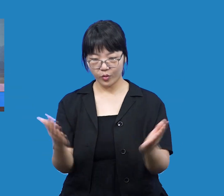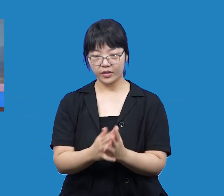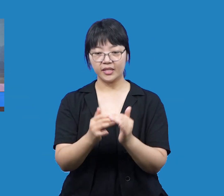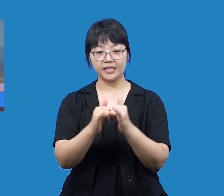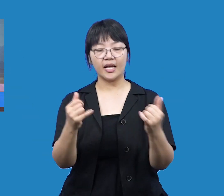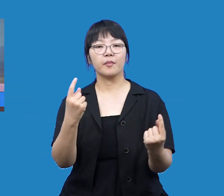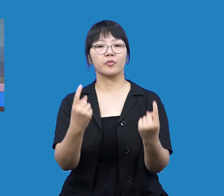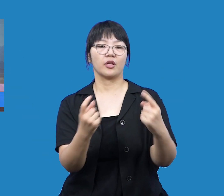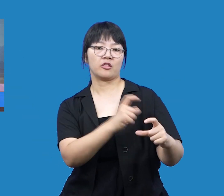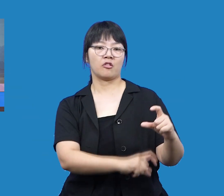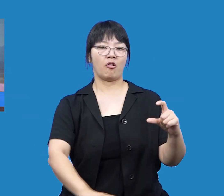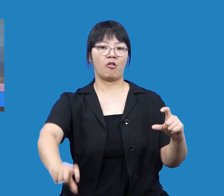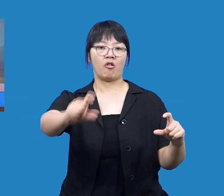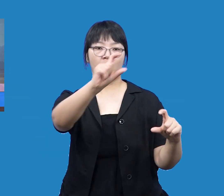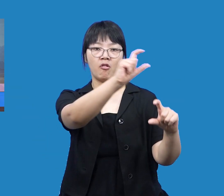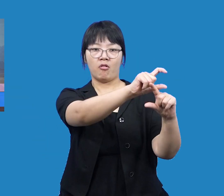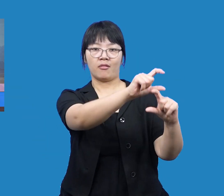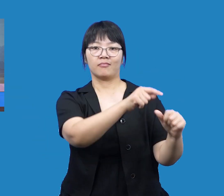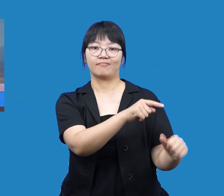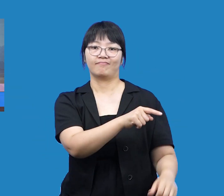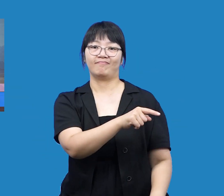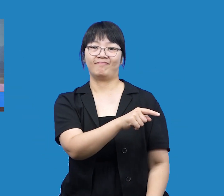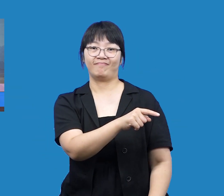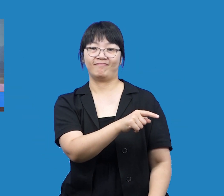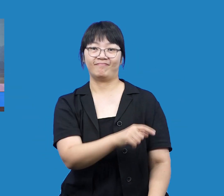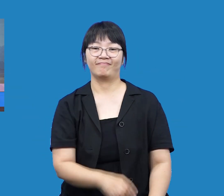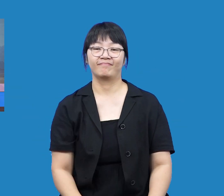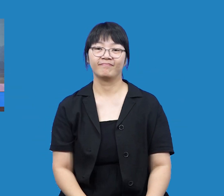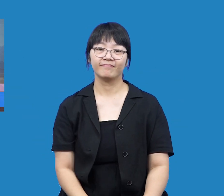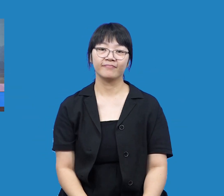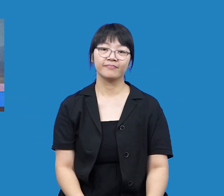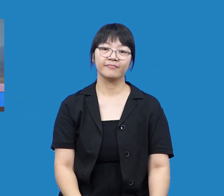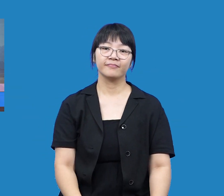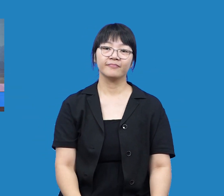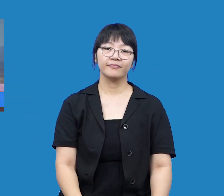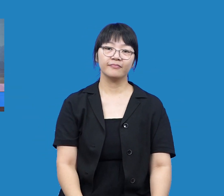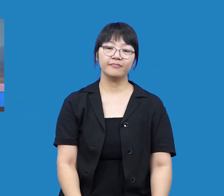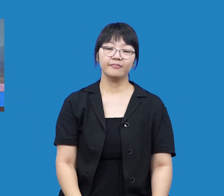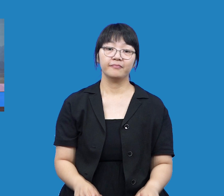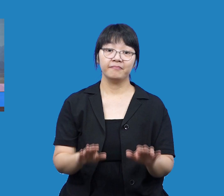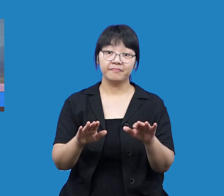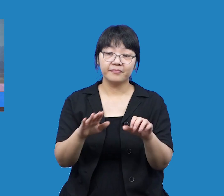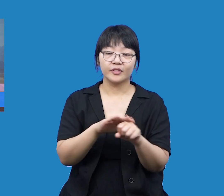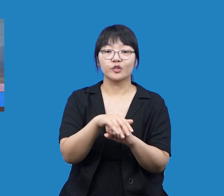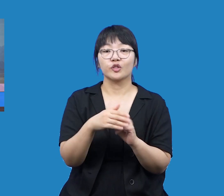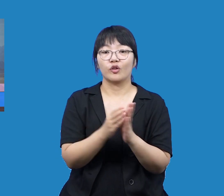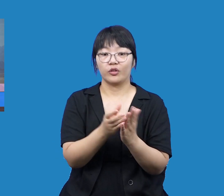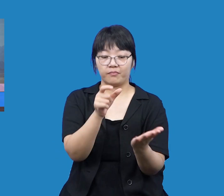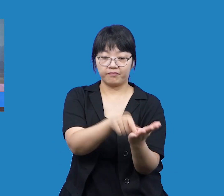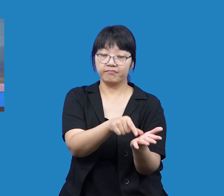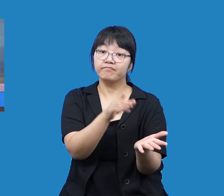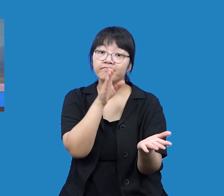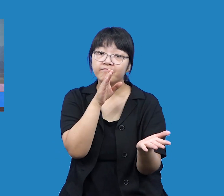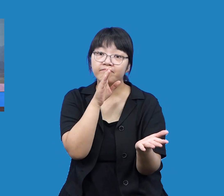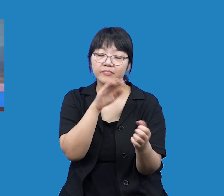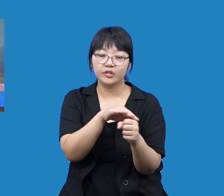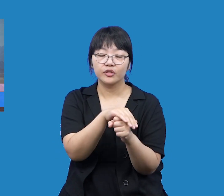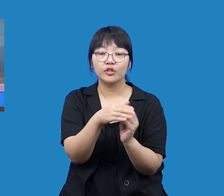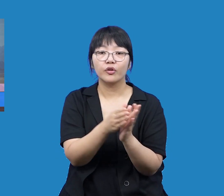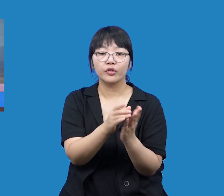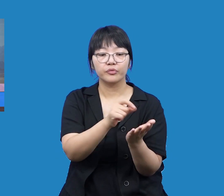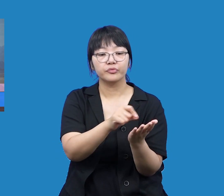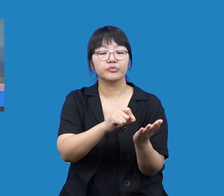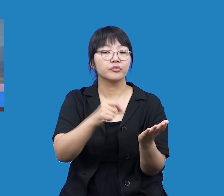사람보다 더하더라. 자, 이게 성경 말씀이에요. 누가 기록했죠? 성경은